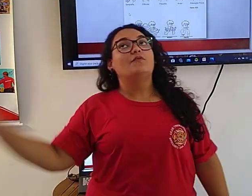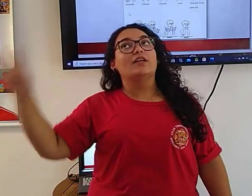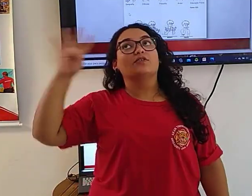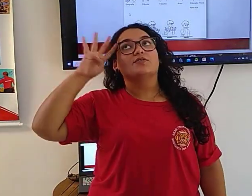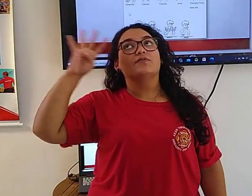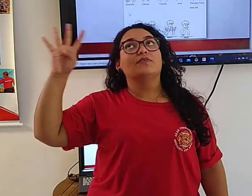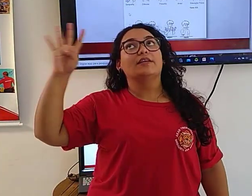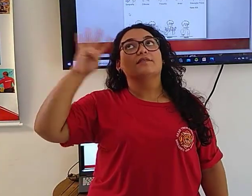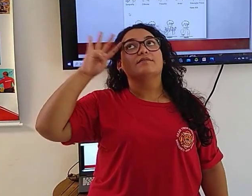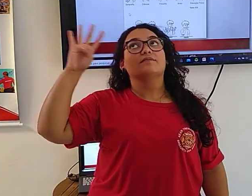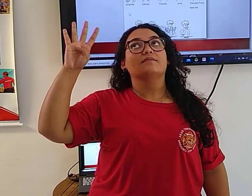filosofia,